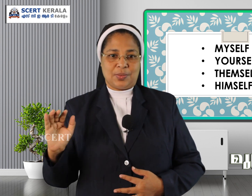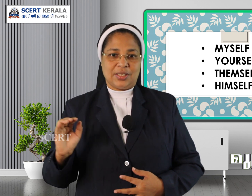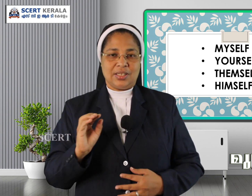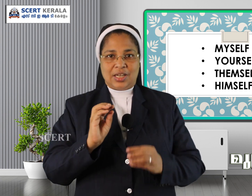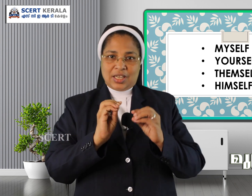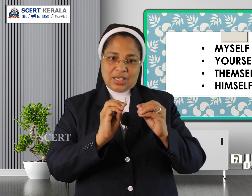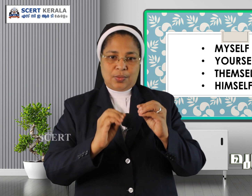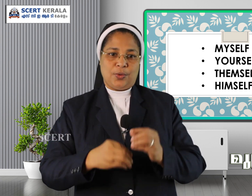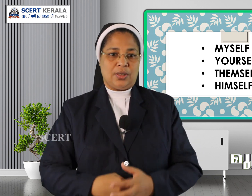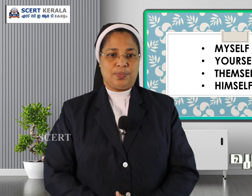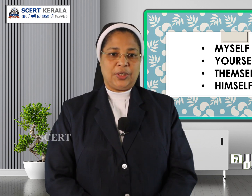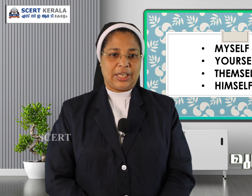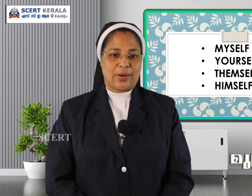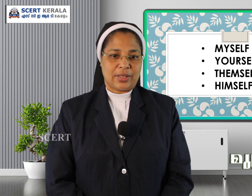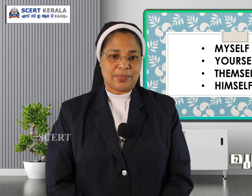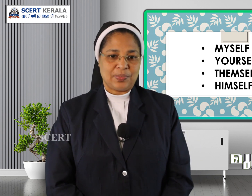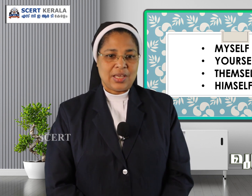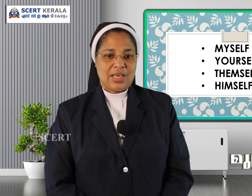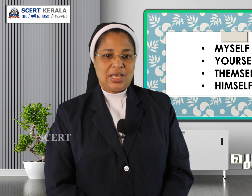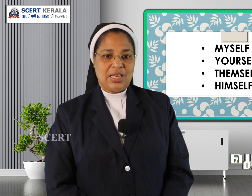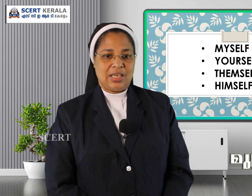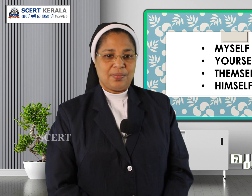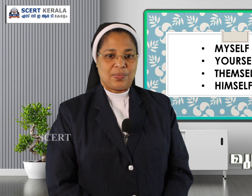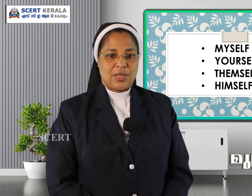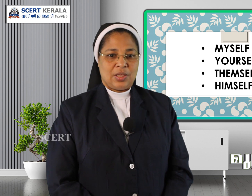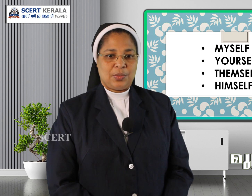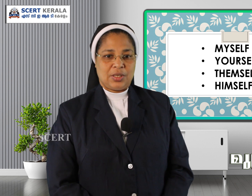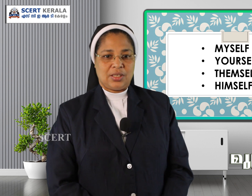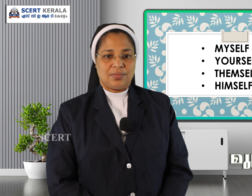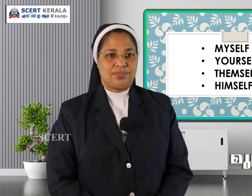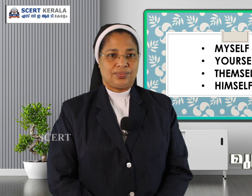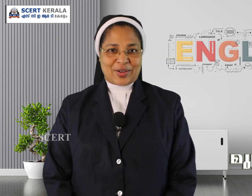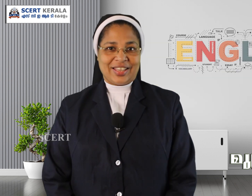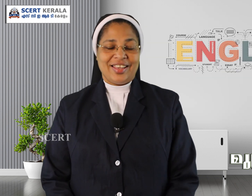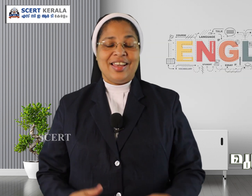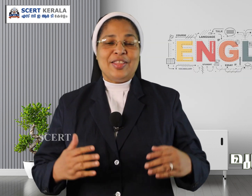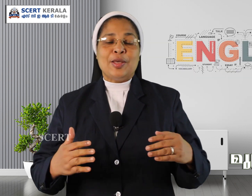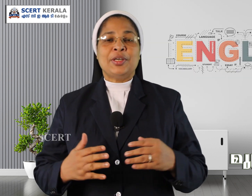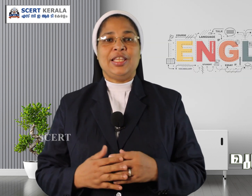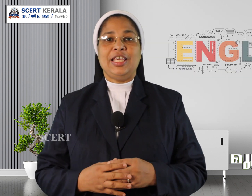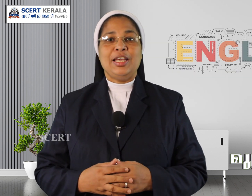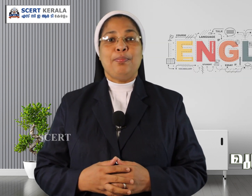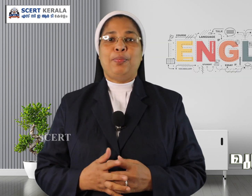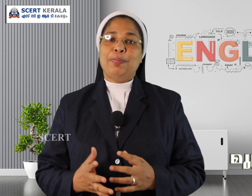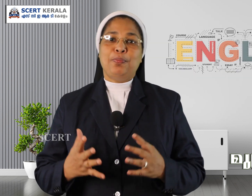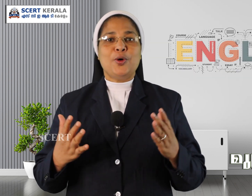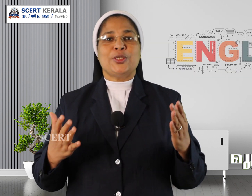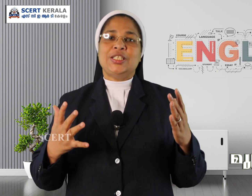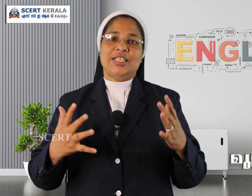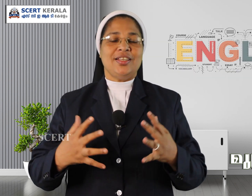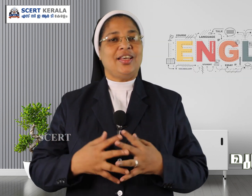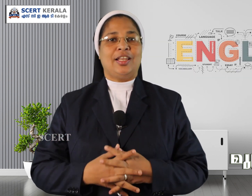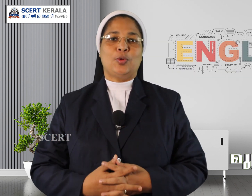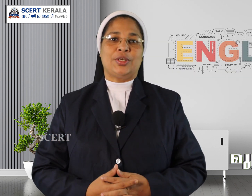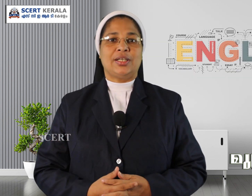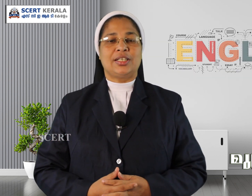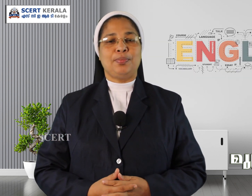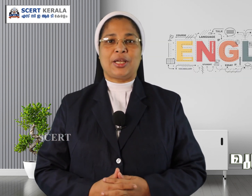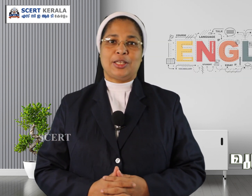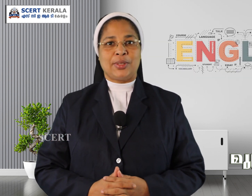നമുക്ക് ഇപ്പോൾ പഠിക്കാനുള്ളത്. ഇനി നമുക്ക് ഓക്കെ, നമുക്കിനി പ്രിപ്പോസിഷൻ എങ്ങനെ കുട്ടികൾക്ക് പറഞ്ഞ്